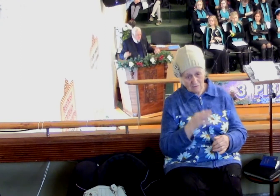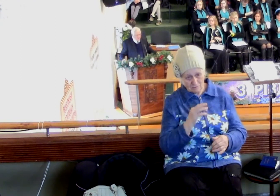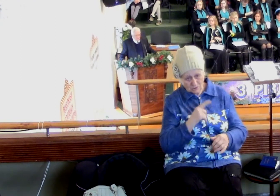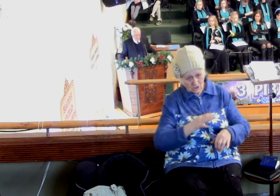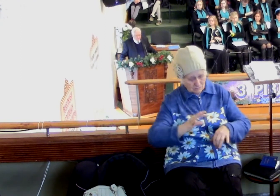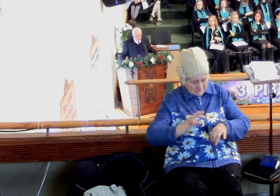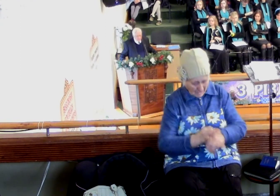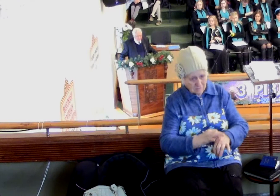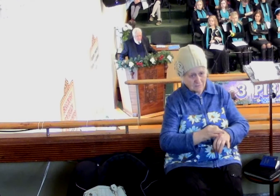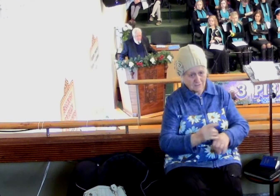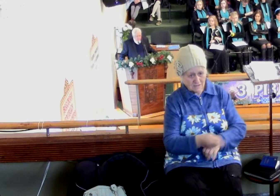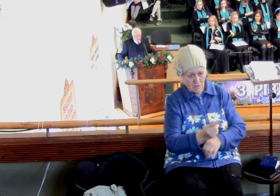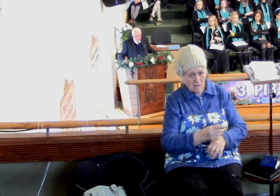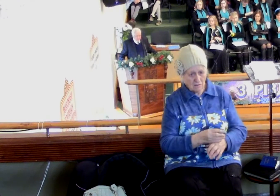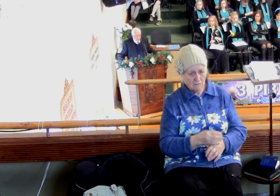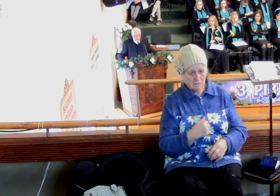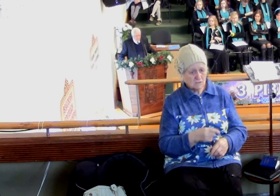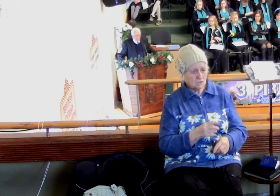он не разошелся в крови.